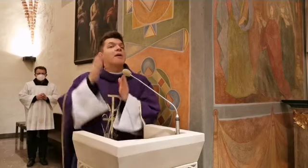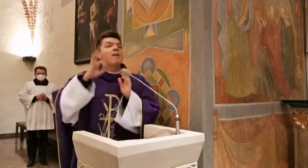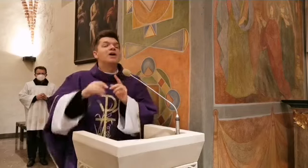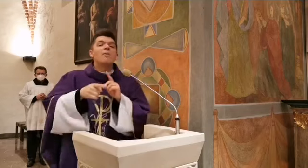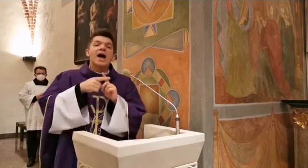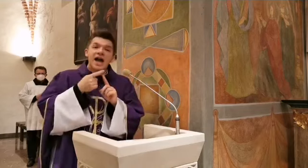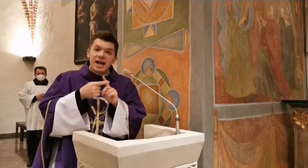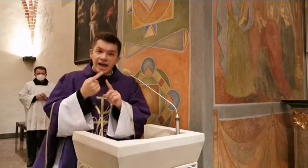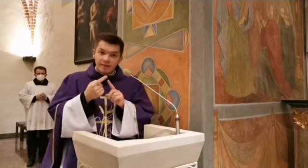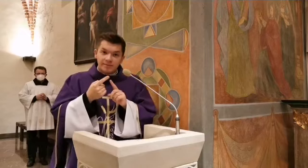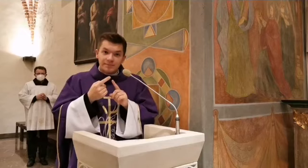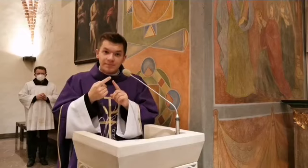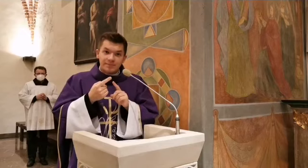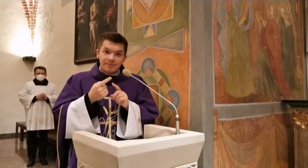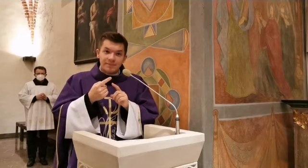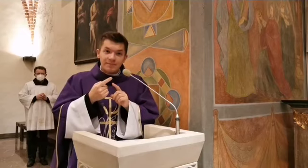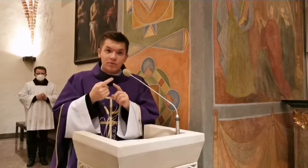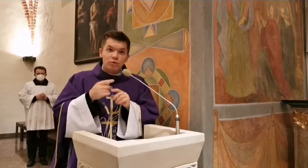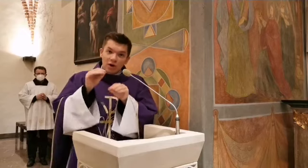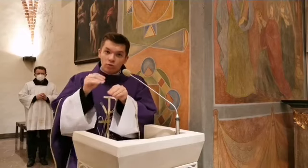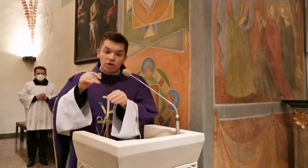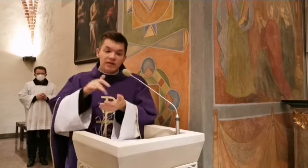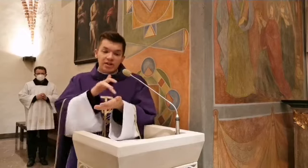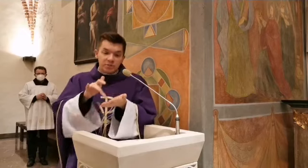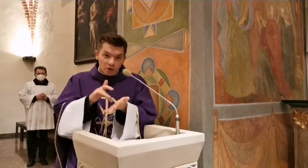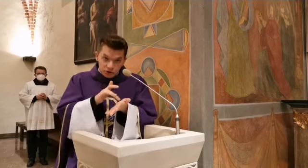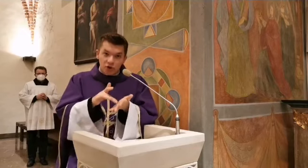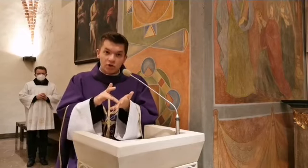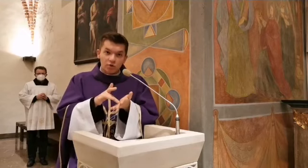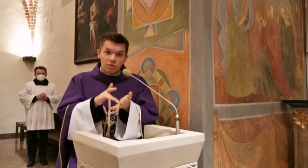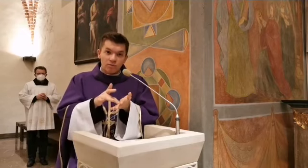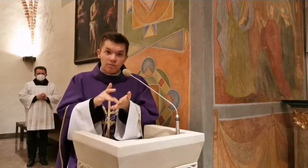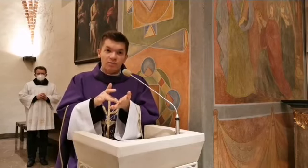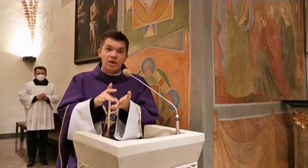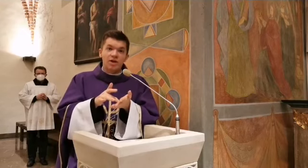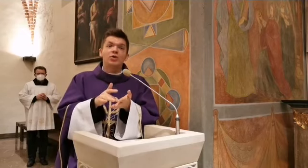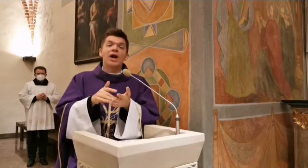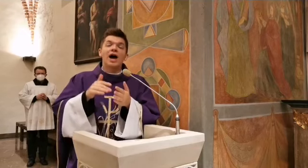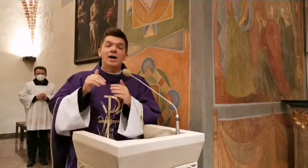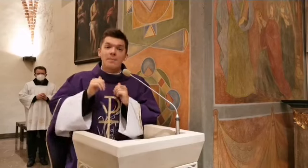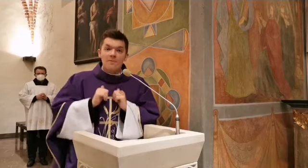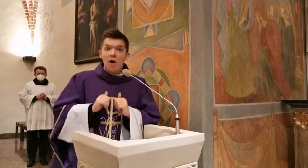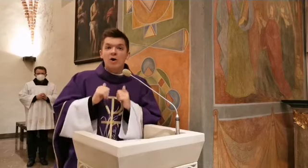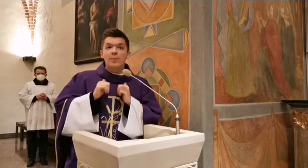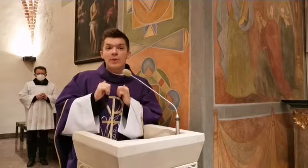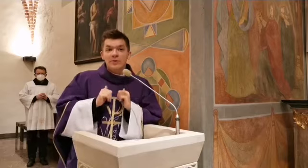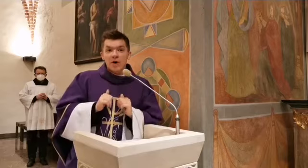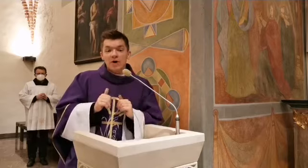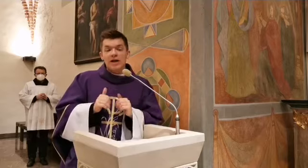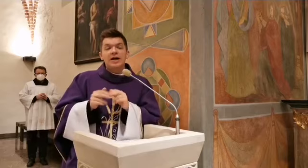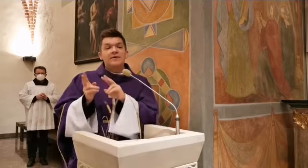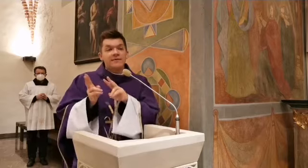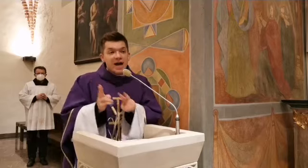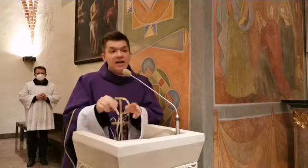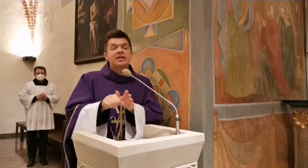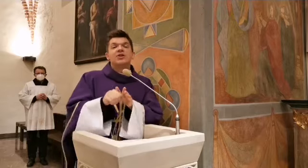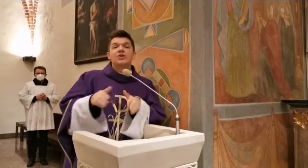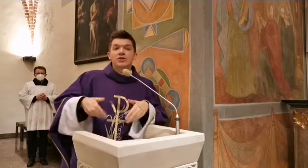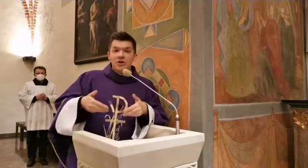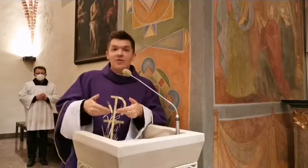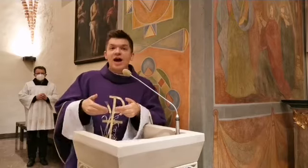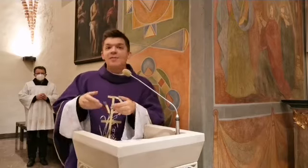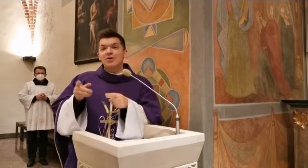za Panią Elę, która uczy w naszym ośrodku i która powoli, powoli